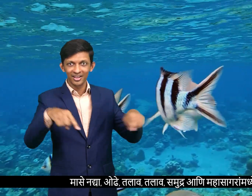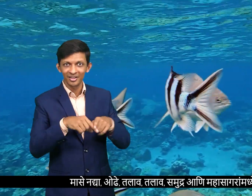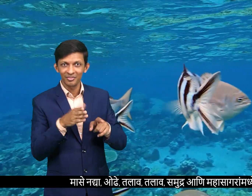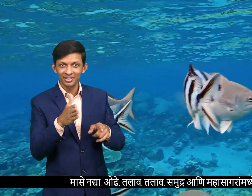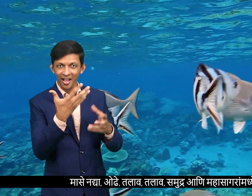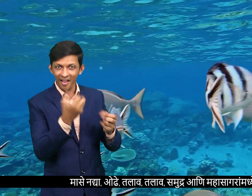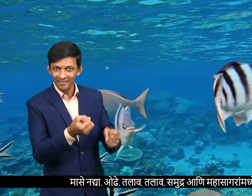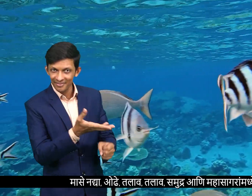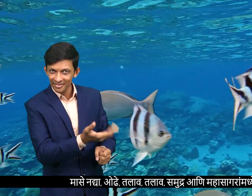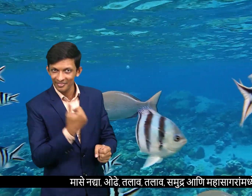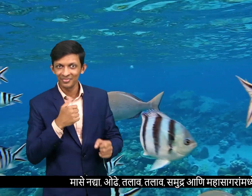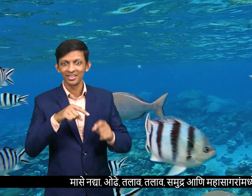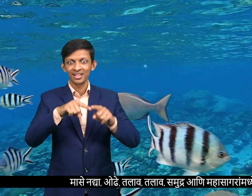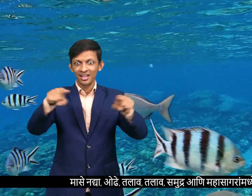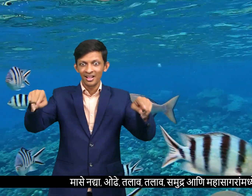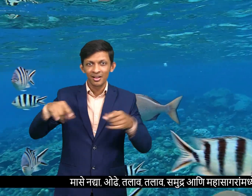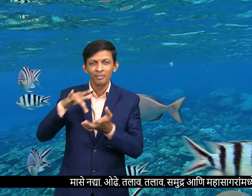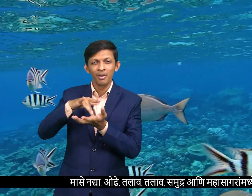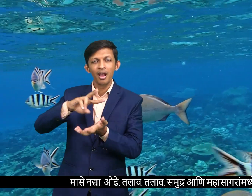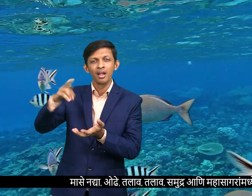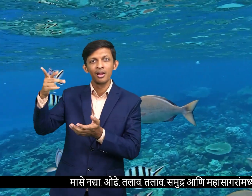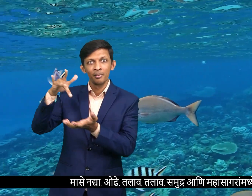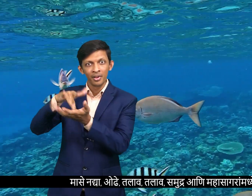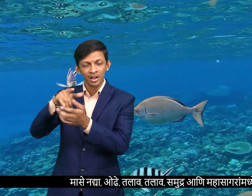समुद्र आणि महासागरांमध्ये राहतात.